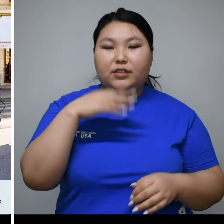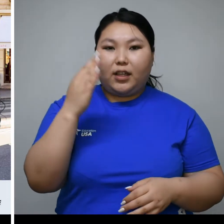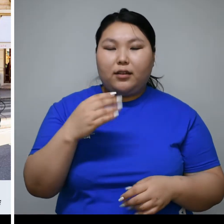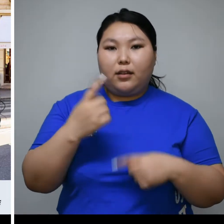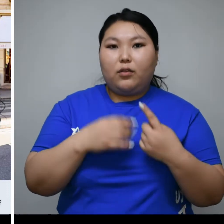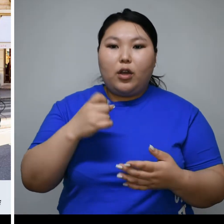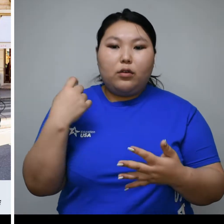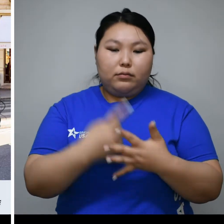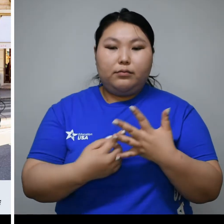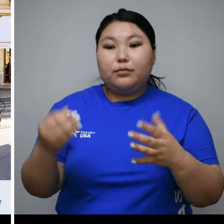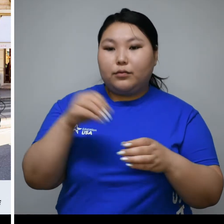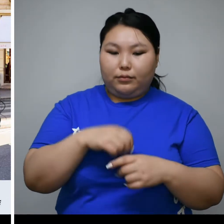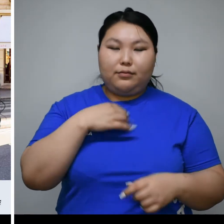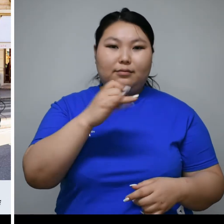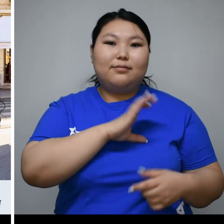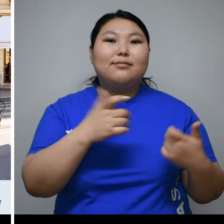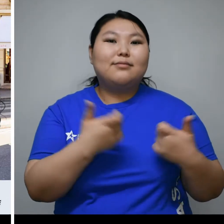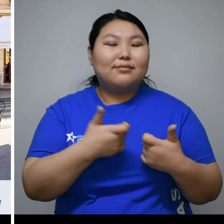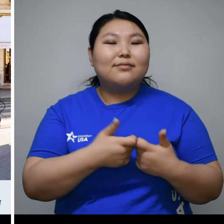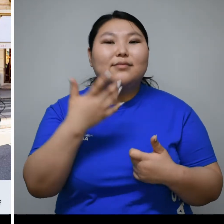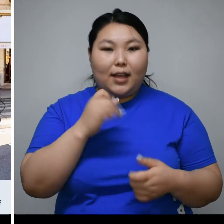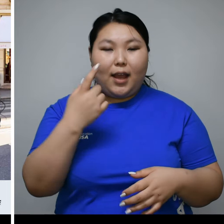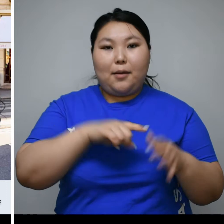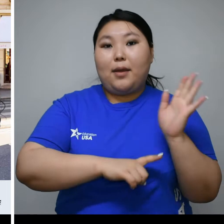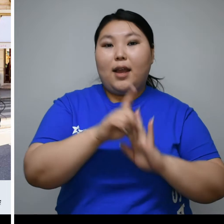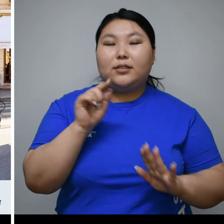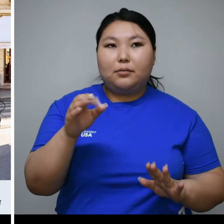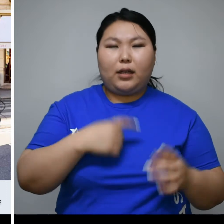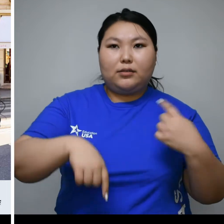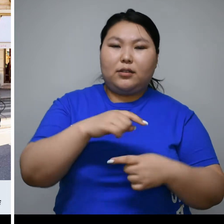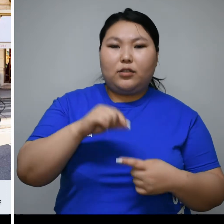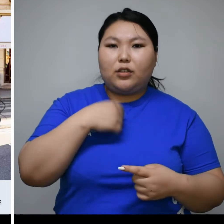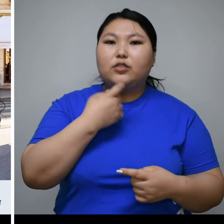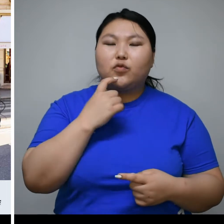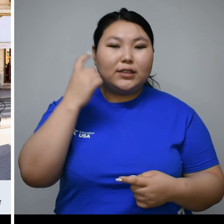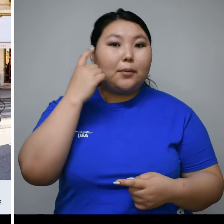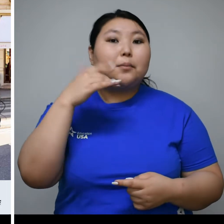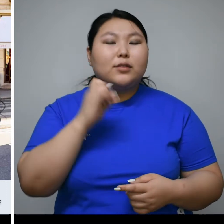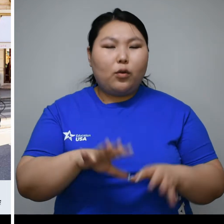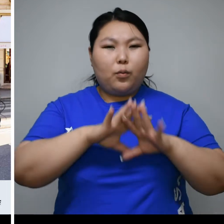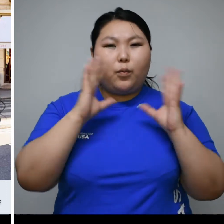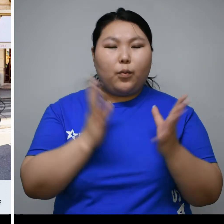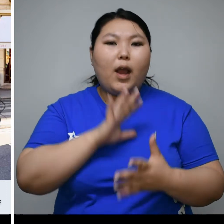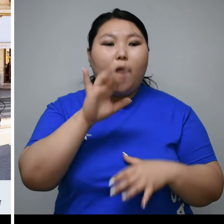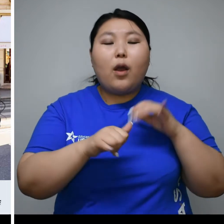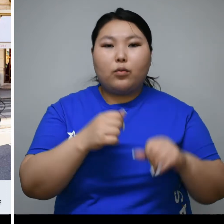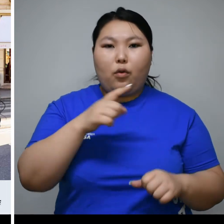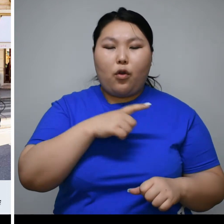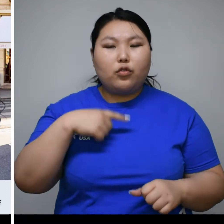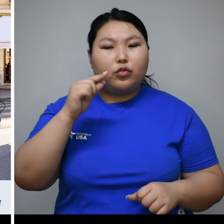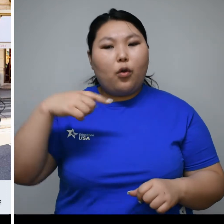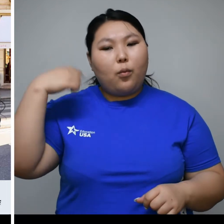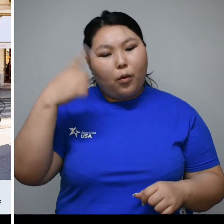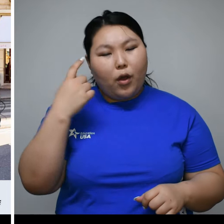асуултуудыг шалгалтын дээр илүү их оруулдаг нь надад их таалагдчихсэн. Хамгийн анх тэр нь баг эсэргээрээ хэцүүч санагдчихсэн. Бүх асуултн дээр өөрөө